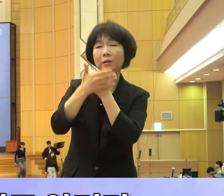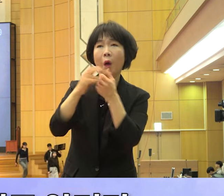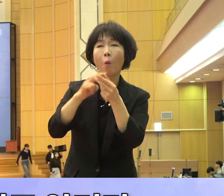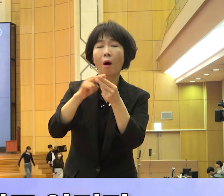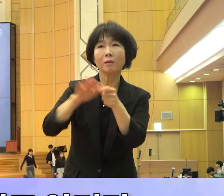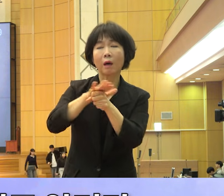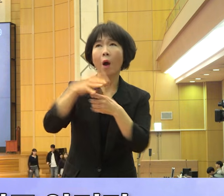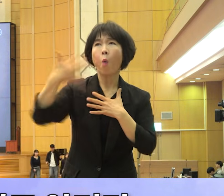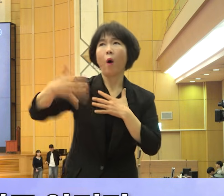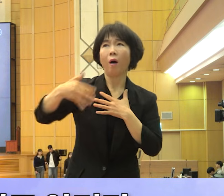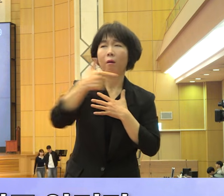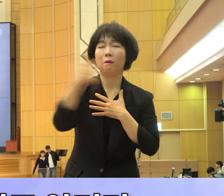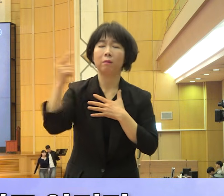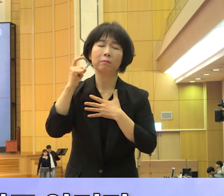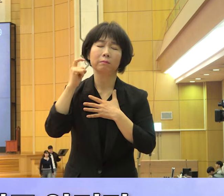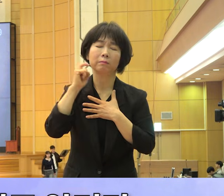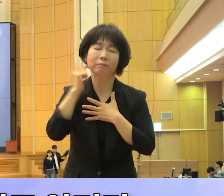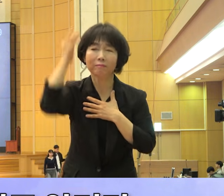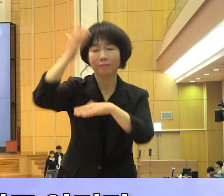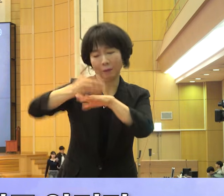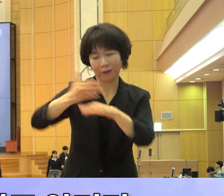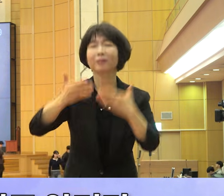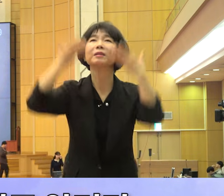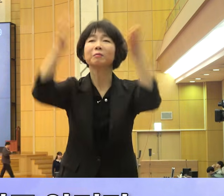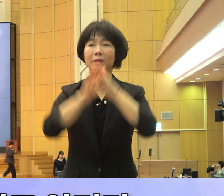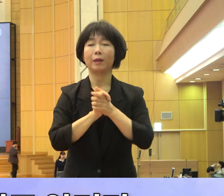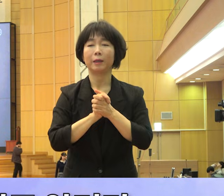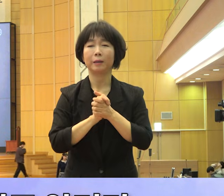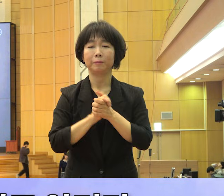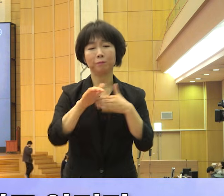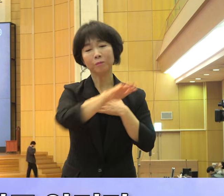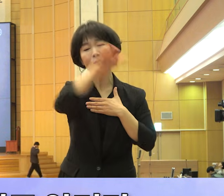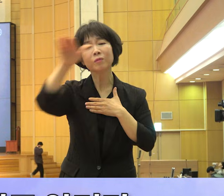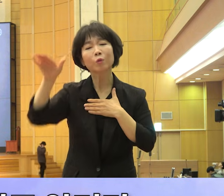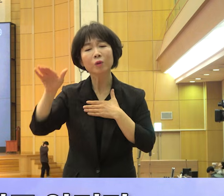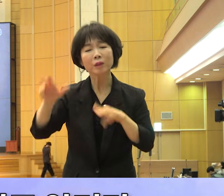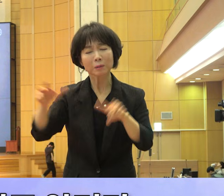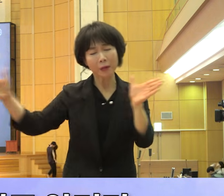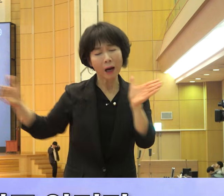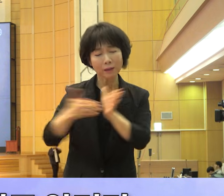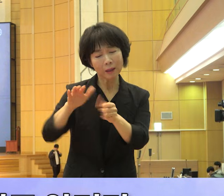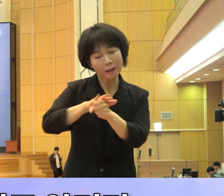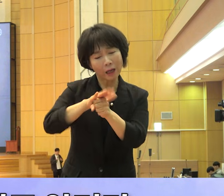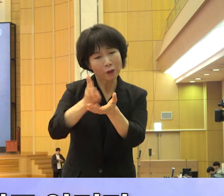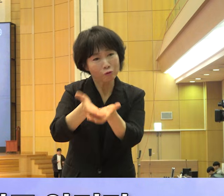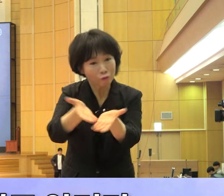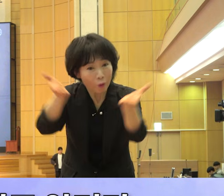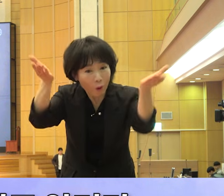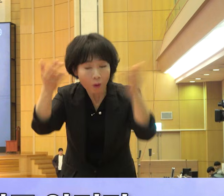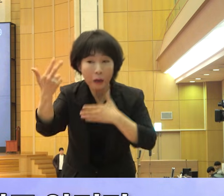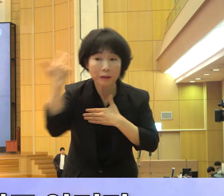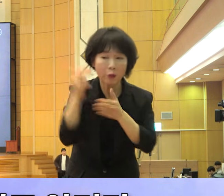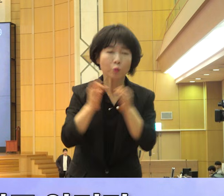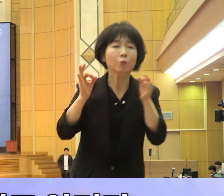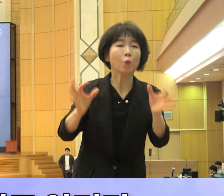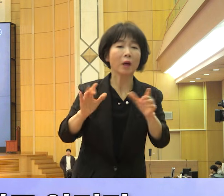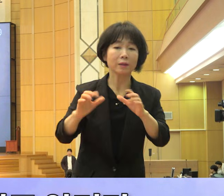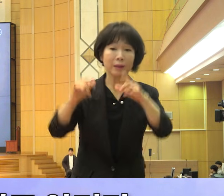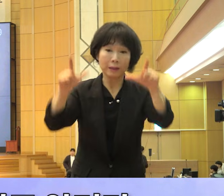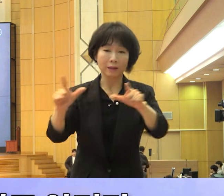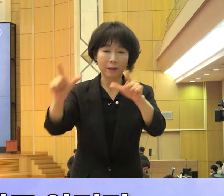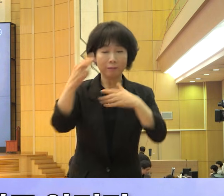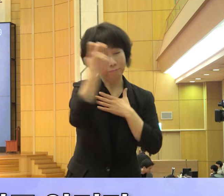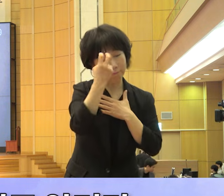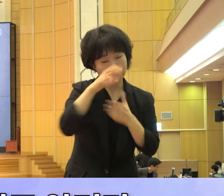은혜와 사랑을 고맙고 감사를 드립니다. 저희들이 무엇이든지처럼 사랑하셔서 지난 한 주일 동안 세상